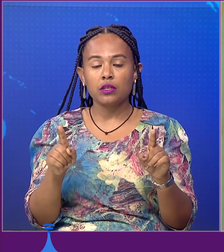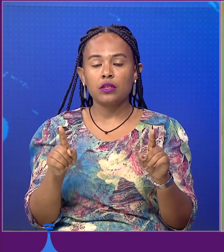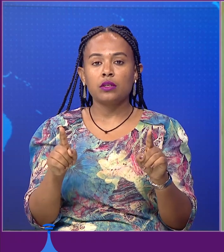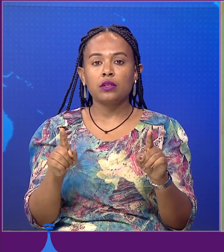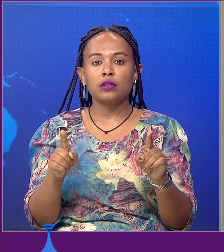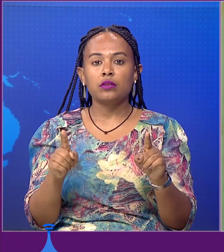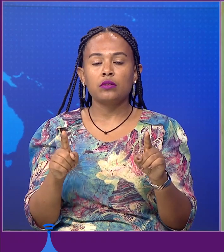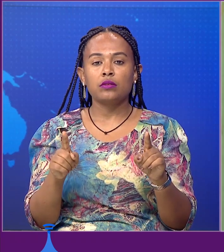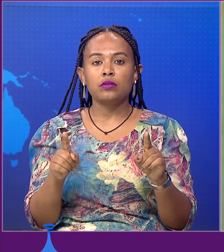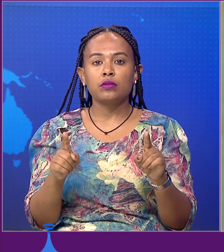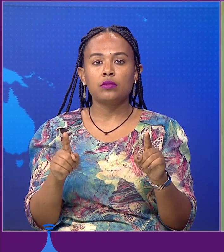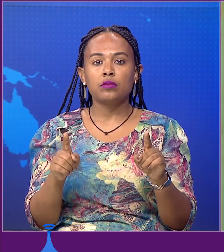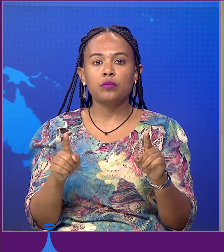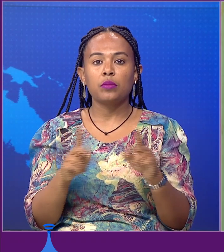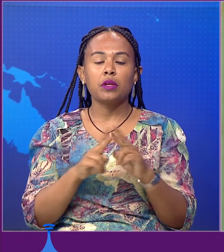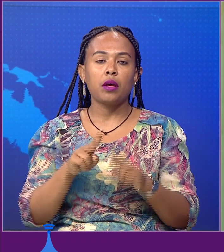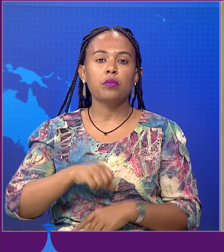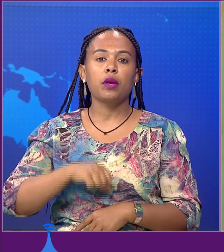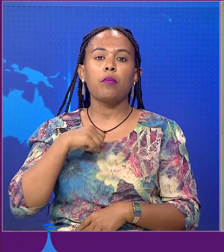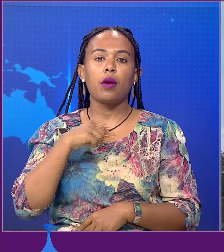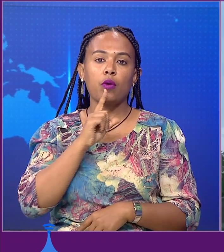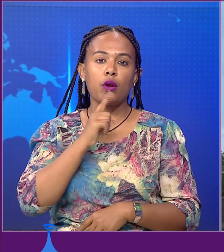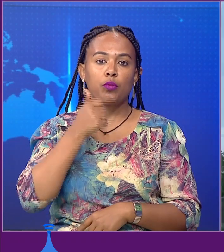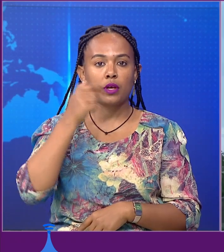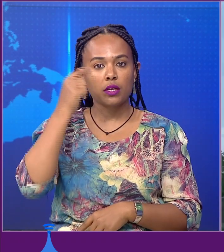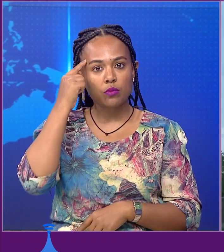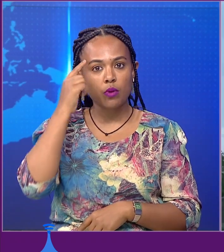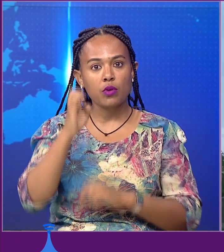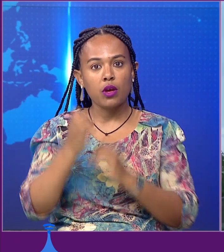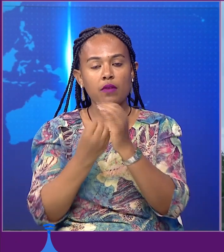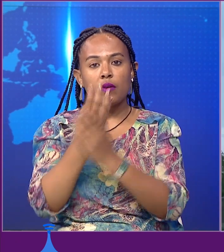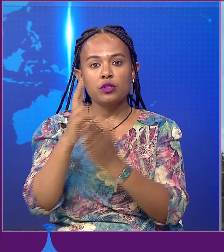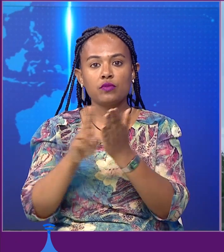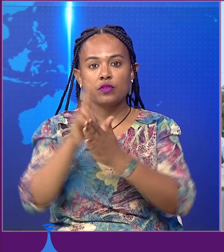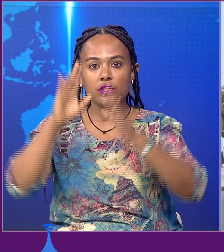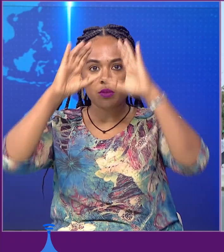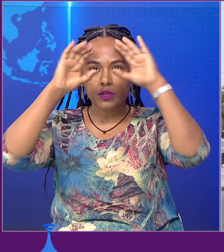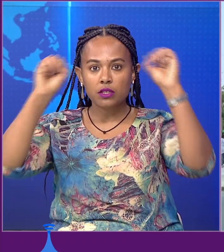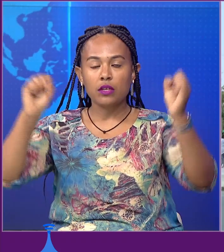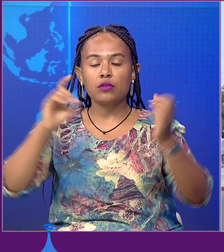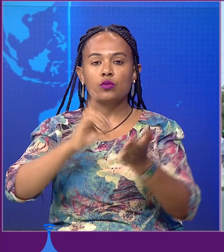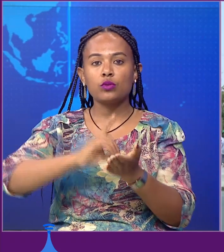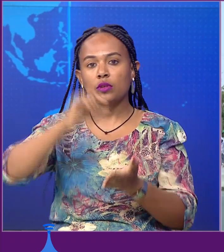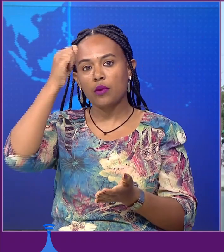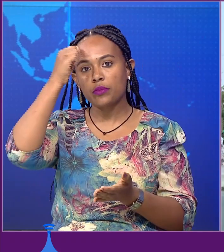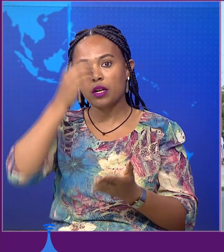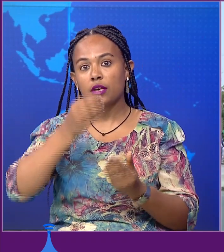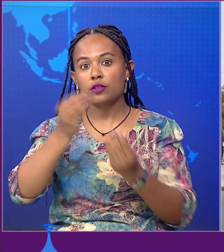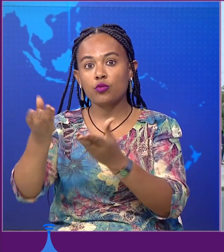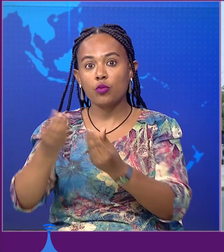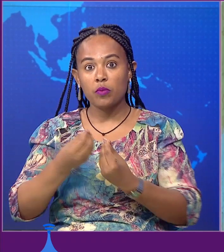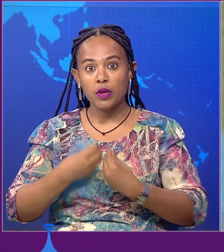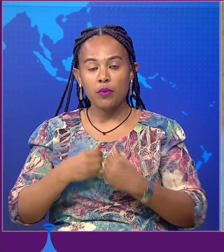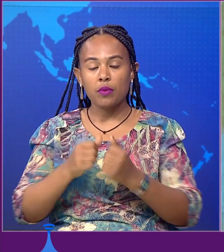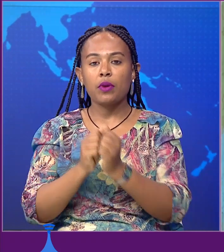በጣም የሚያስኮራ ነው ብዬ አስባለሁ። የአርባ ምንጭ ዩኒቨርሲቲ ፕሬዝዳንት ዶክተር አብደላ ከማል ሰጥቶ በመቀበልና